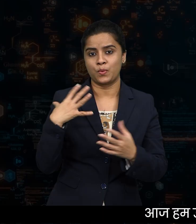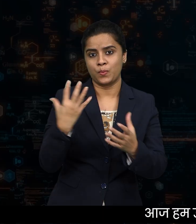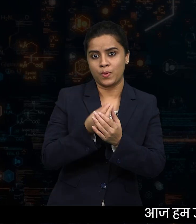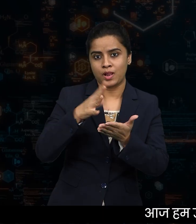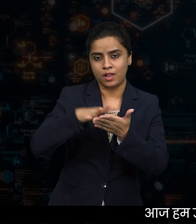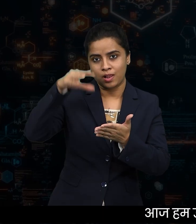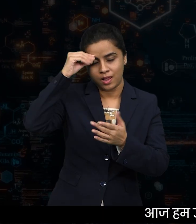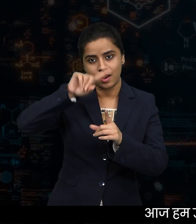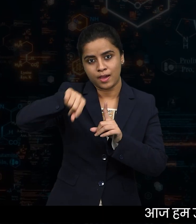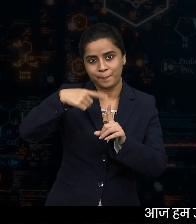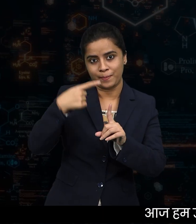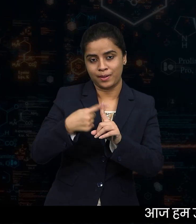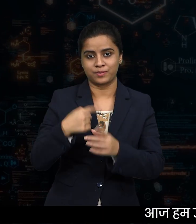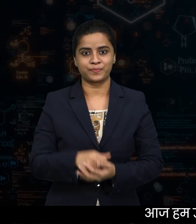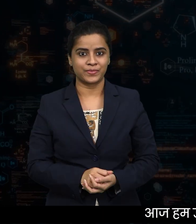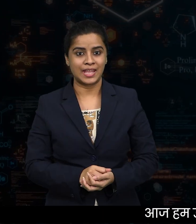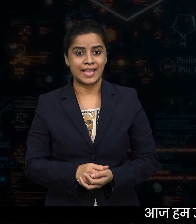में जानेंगे। चलो